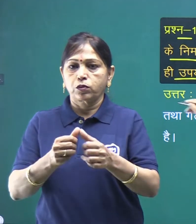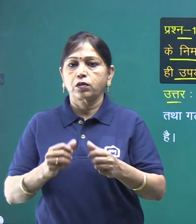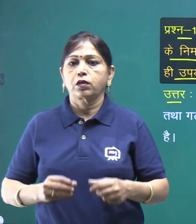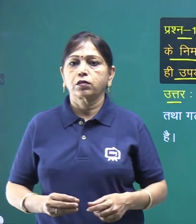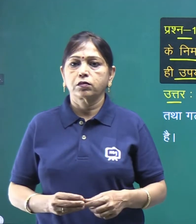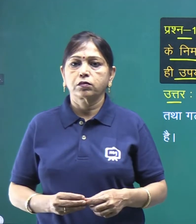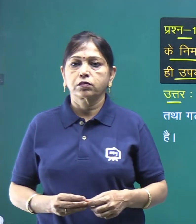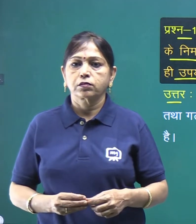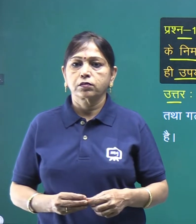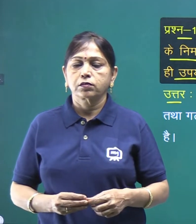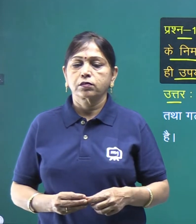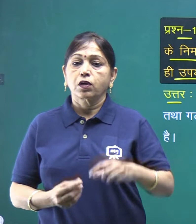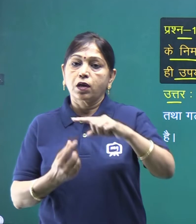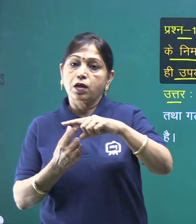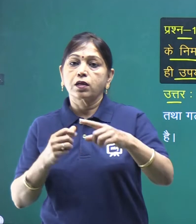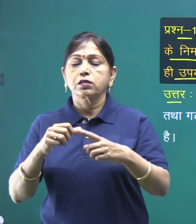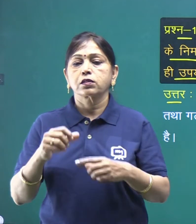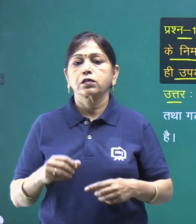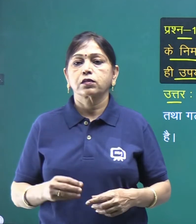उत्तर, टंगस्टन की